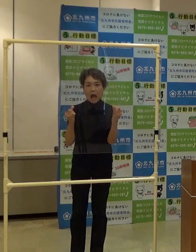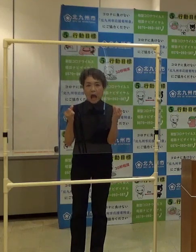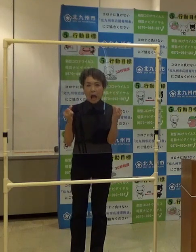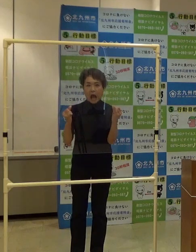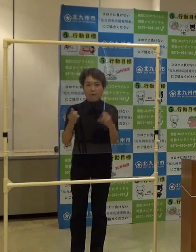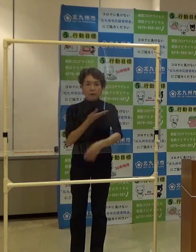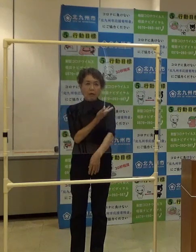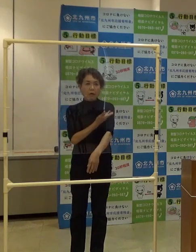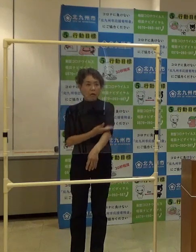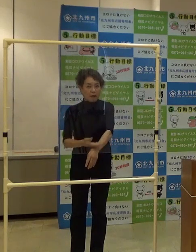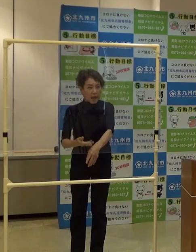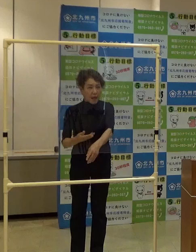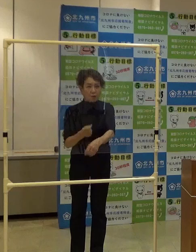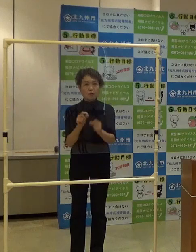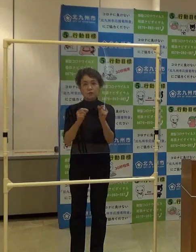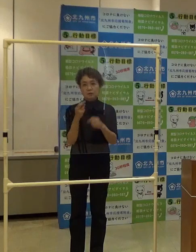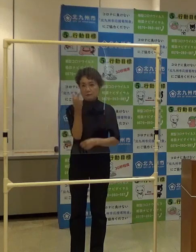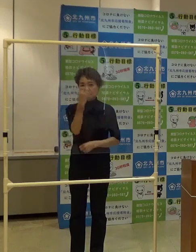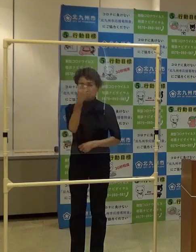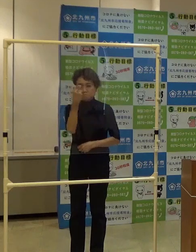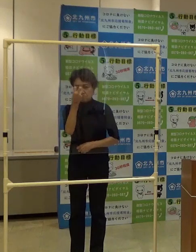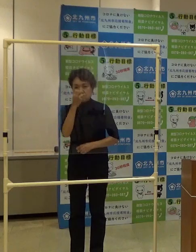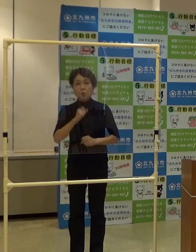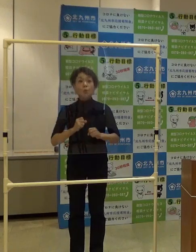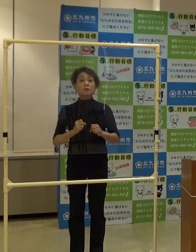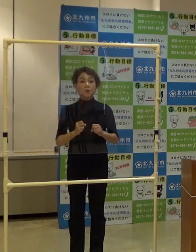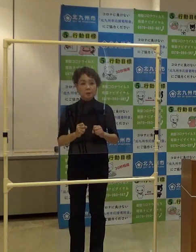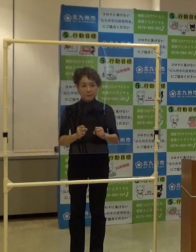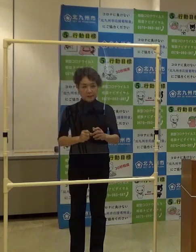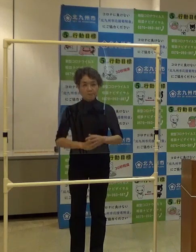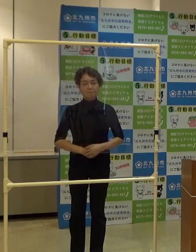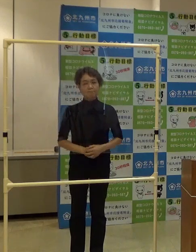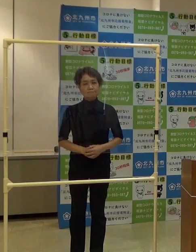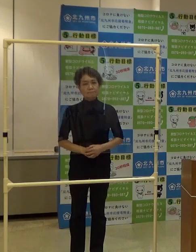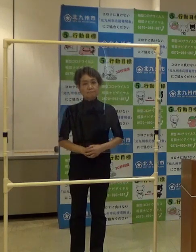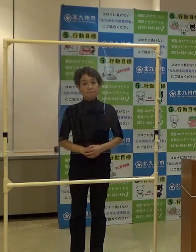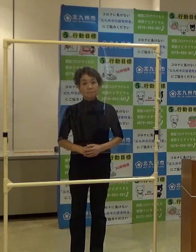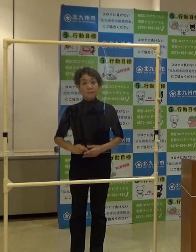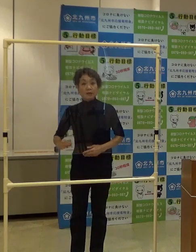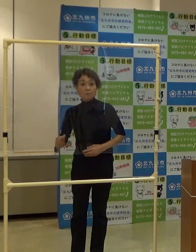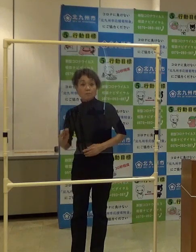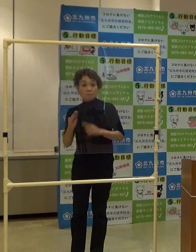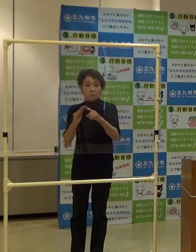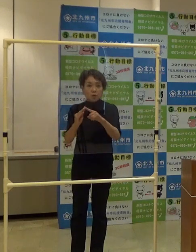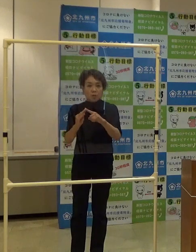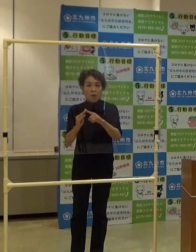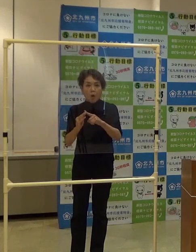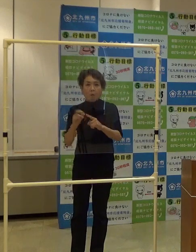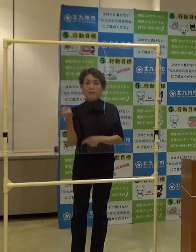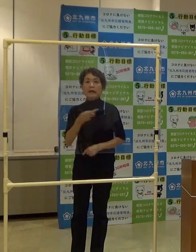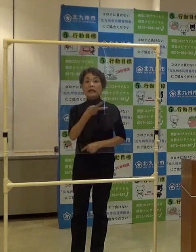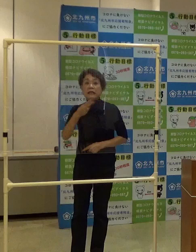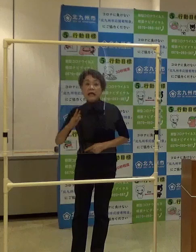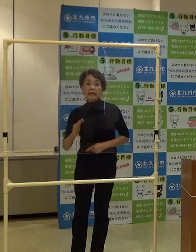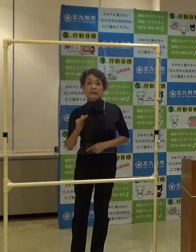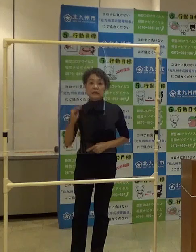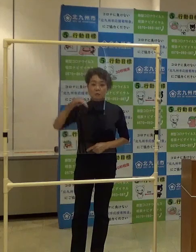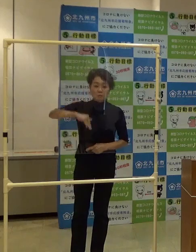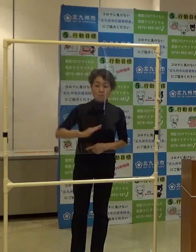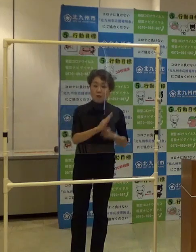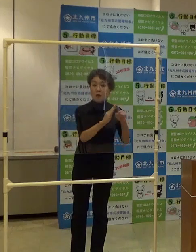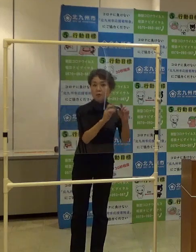路について調査に入るわけでありますが、一波の時もまたいわゆる第2波の時もそうであります